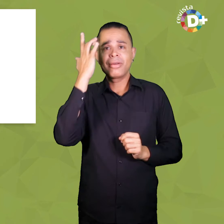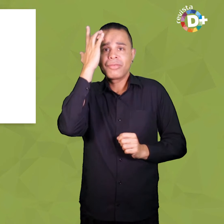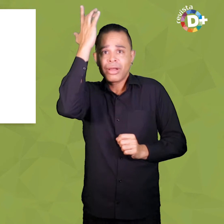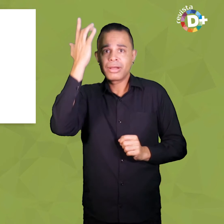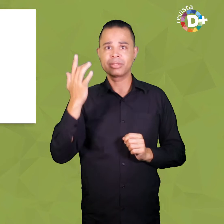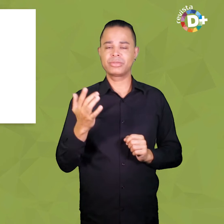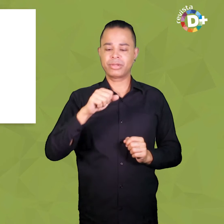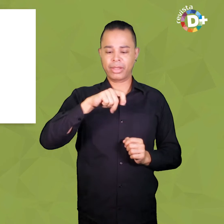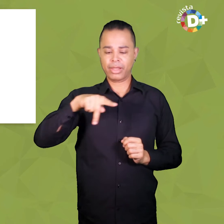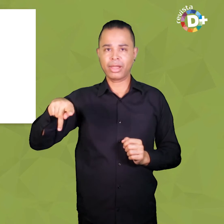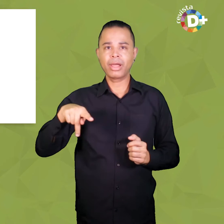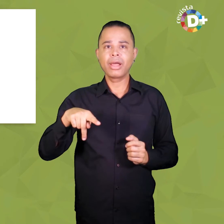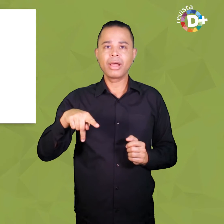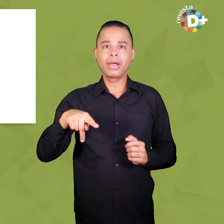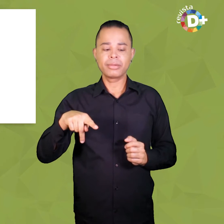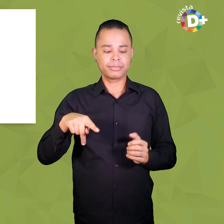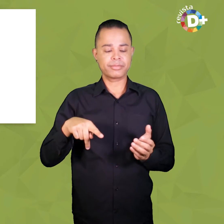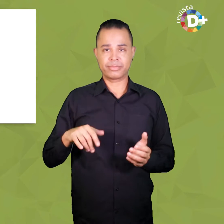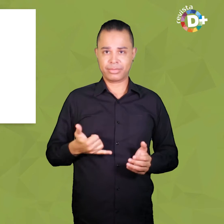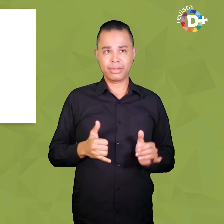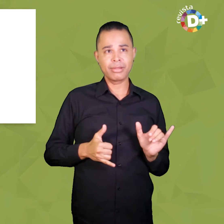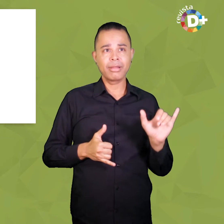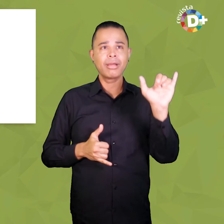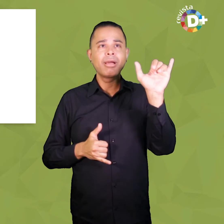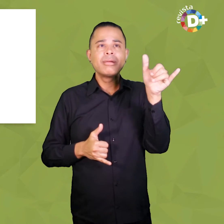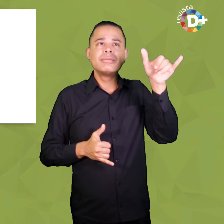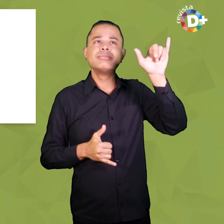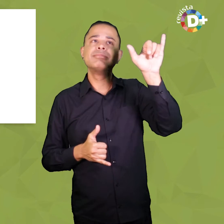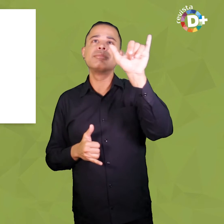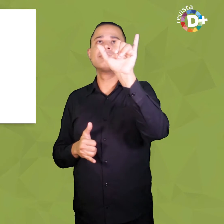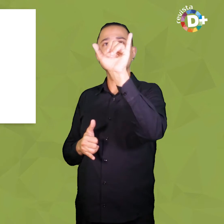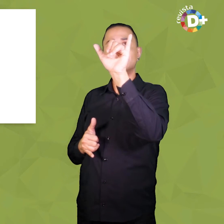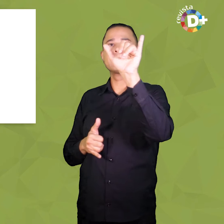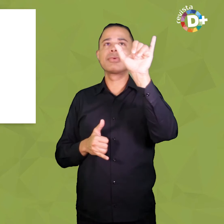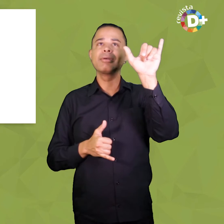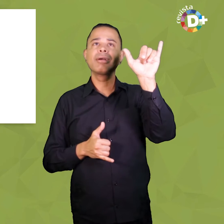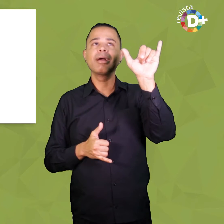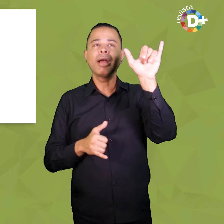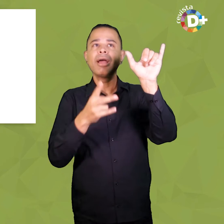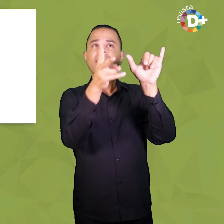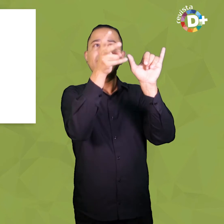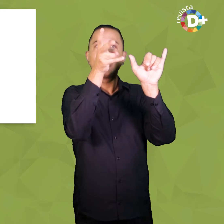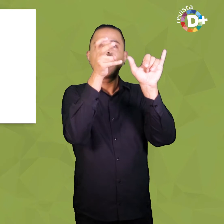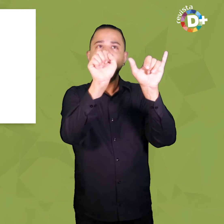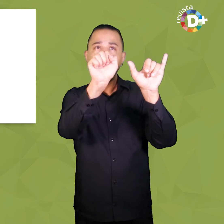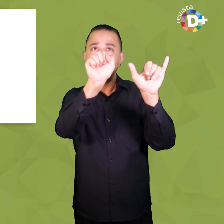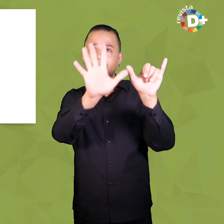apontar a câmera do celular na direção que preferir assim a pessoa escutar um som cuja